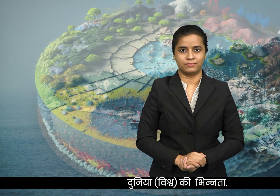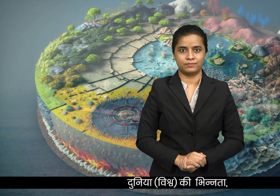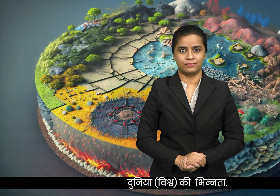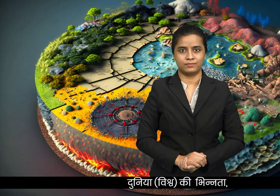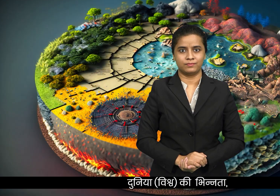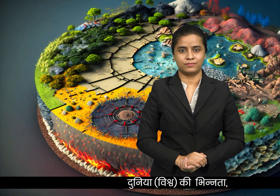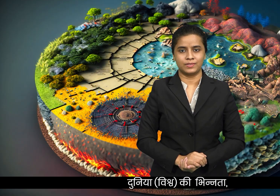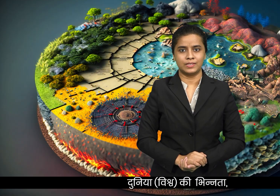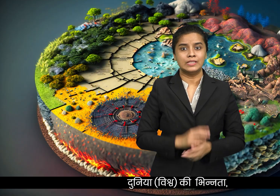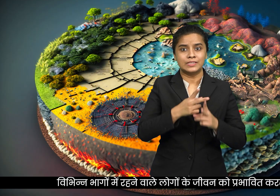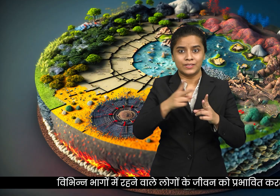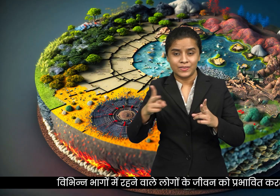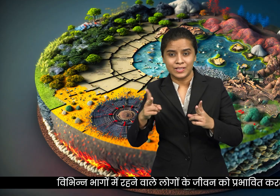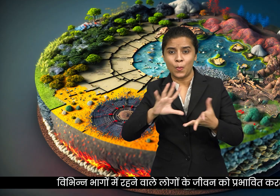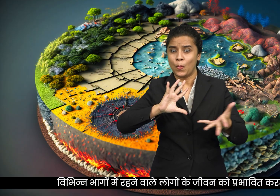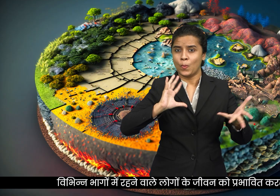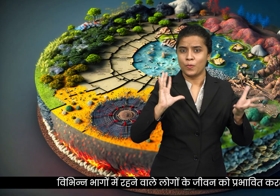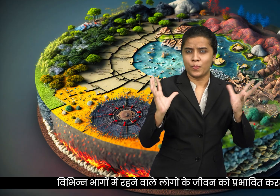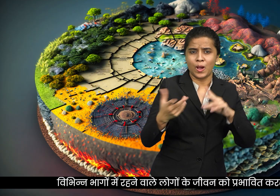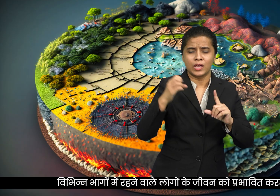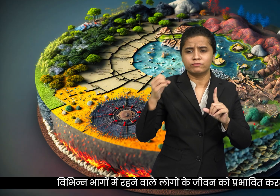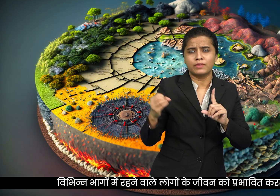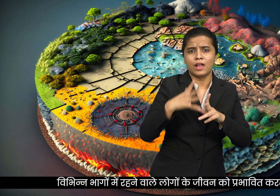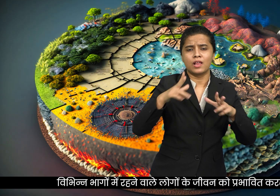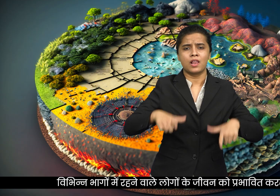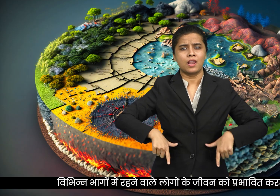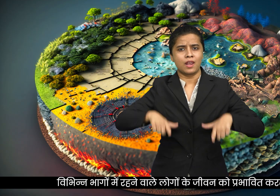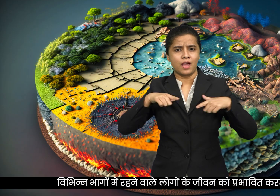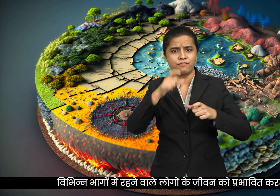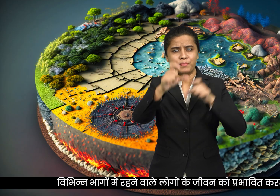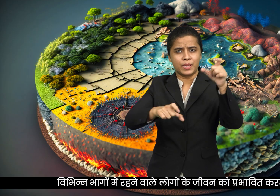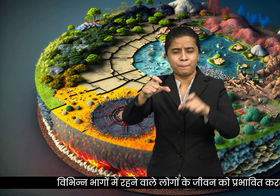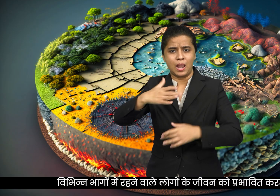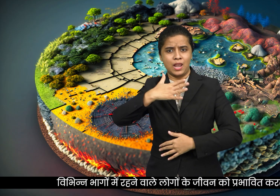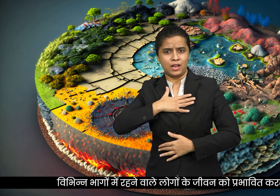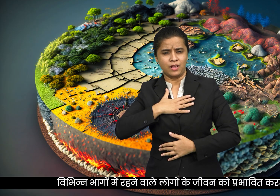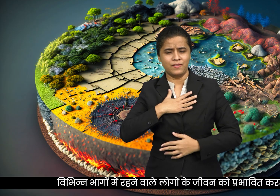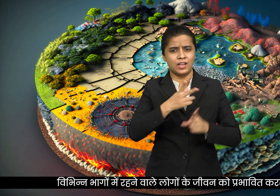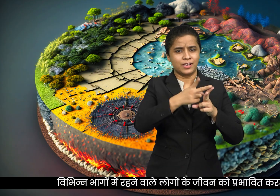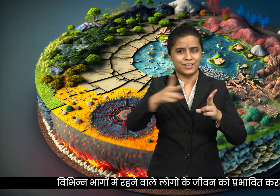दुनिया की भिन्नता विभिन्न भागों में रहने वाले लोगों के जीवन को प्रभावित करती